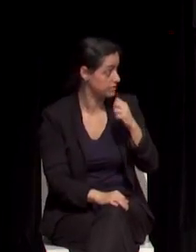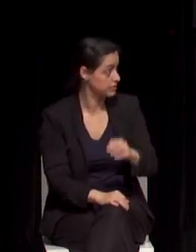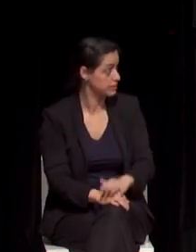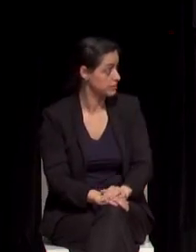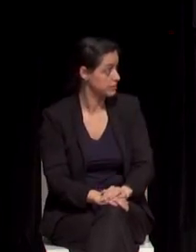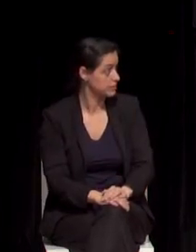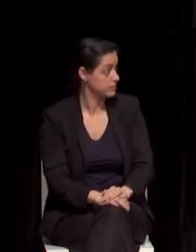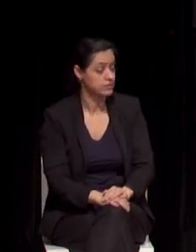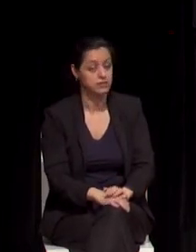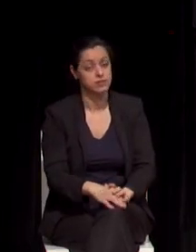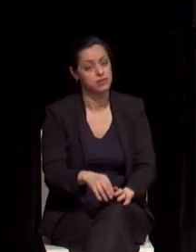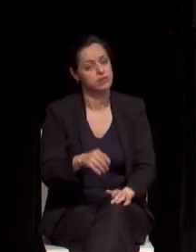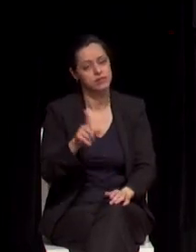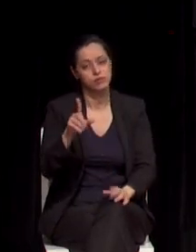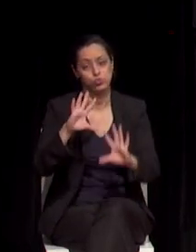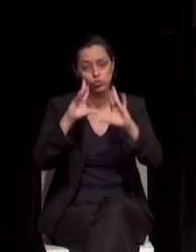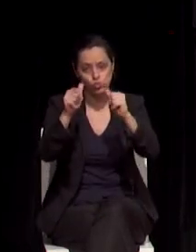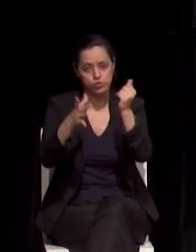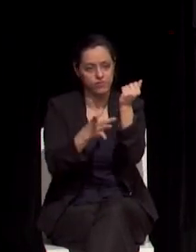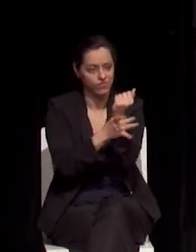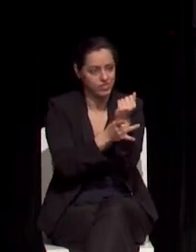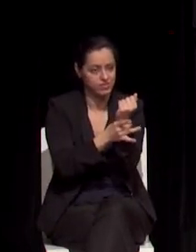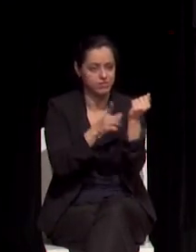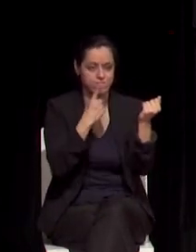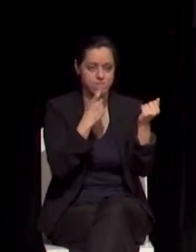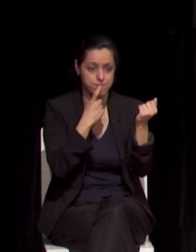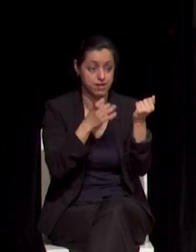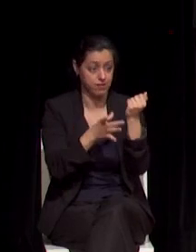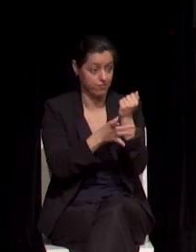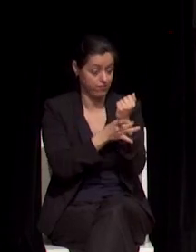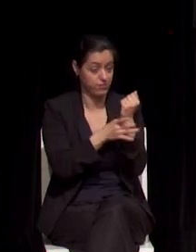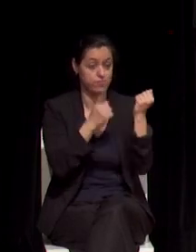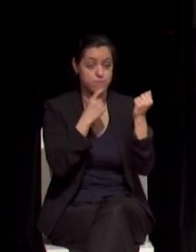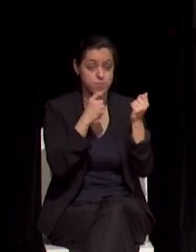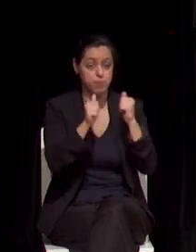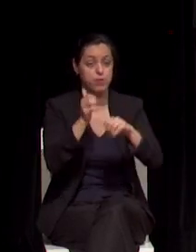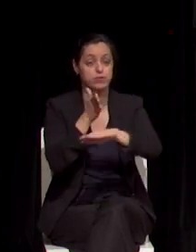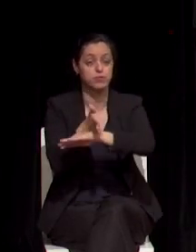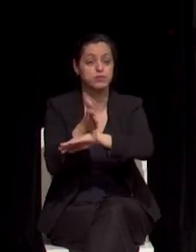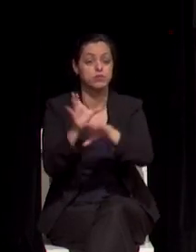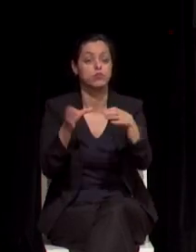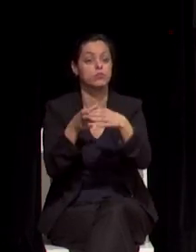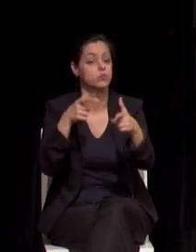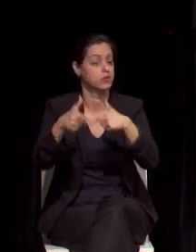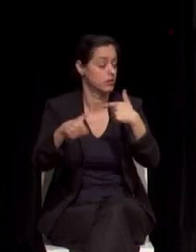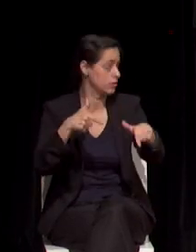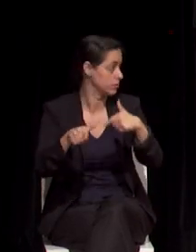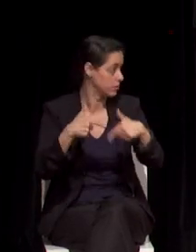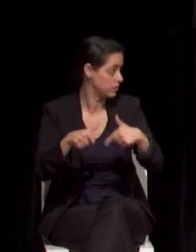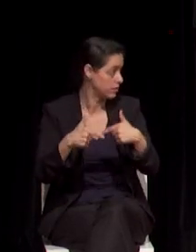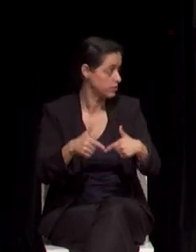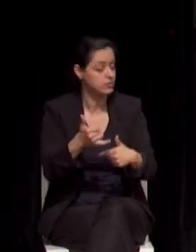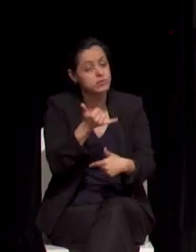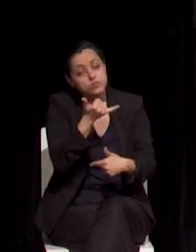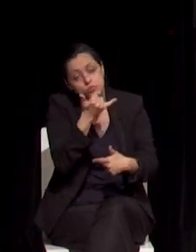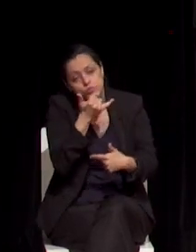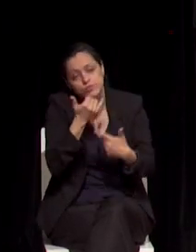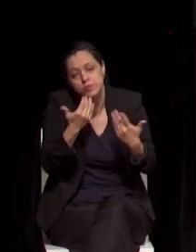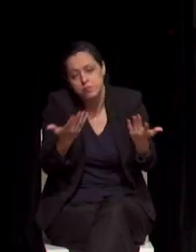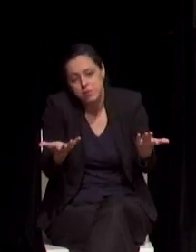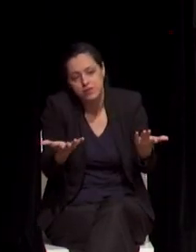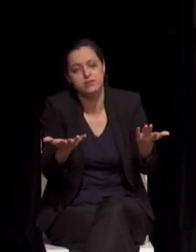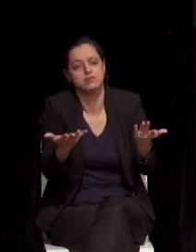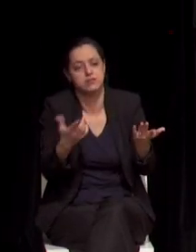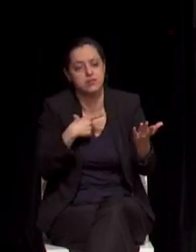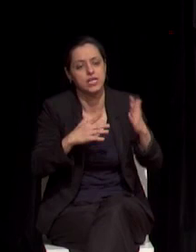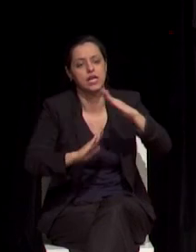Nem todo mundo ganhou a fitinha vermelha, né? Quem está com a fitinha tem a prioridade de participar dos grupos de trabalho. Peço desculpas, mas a gente